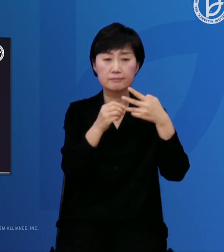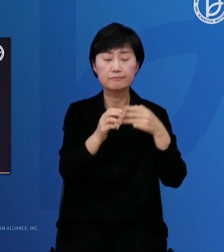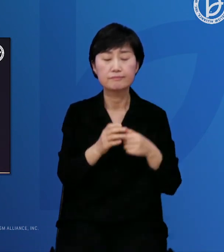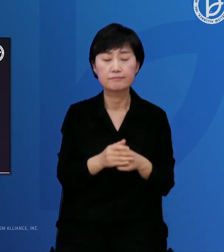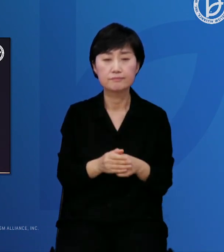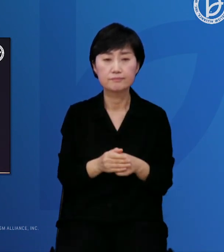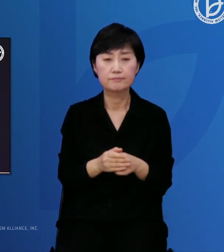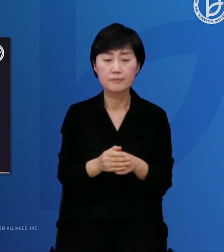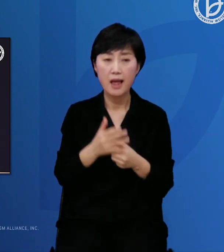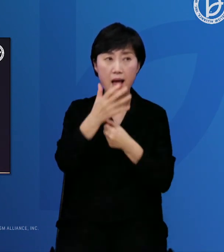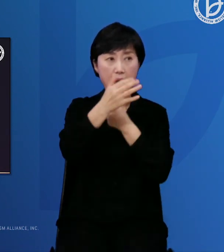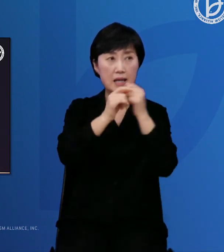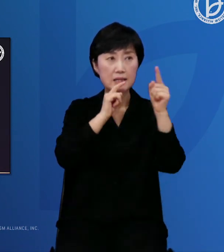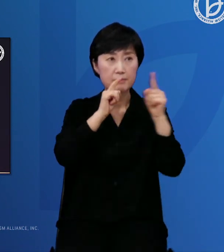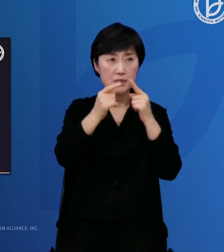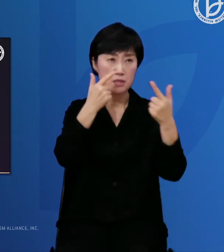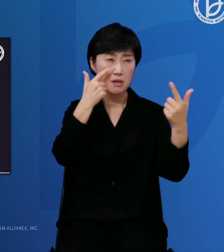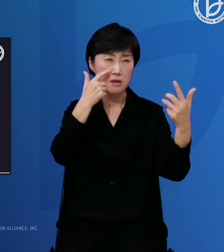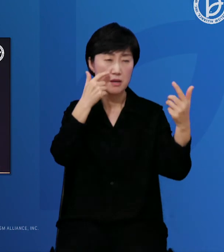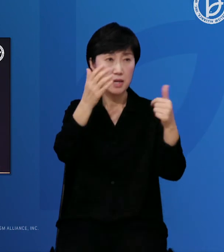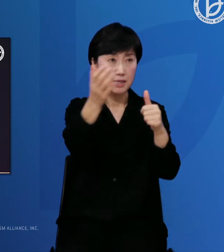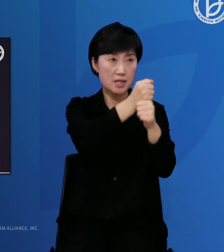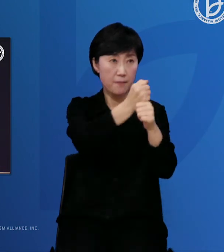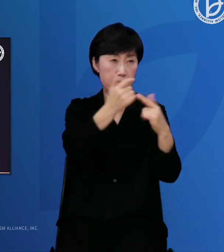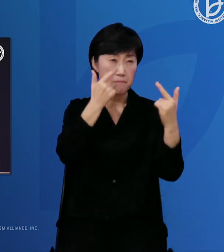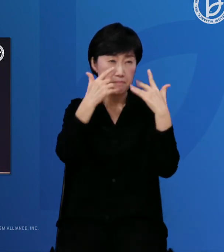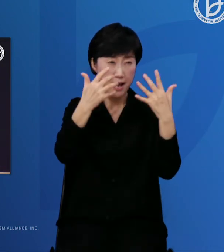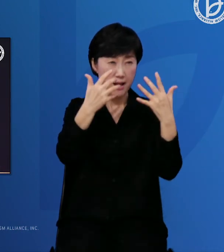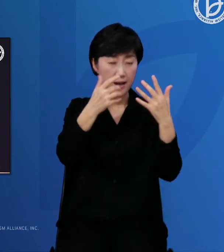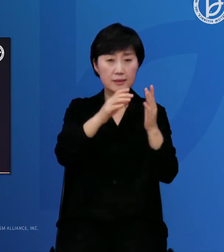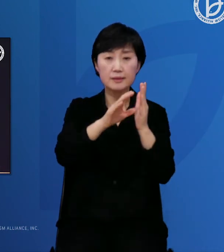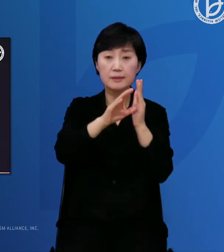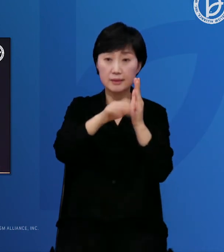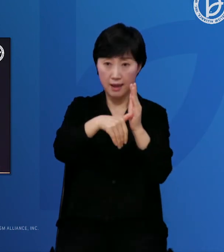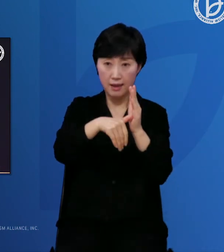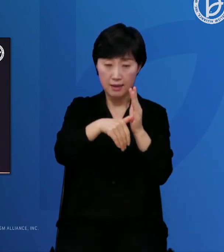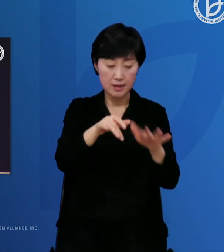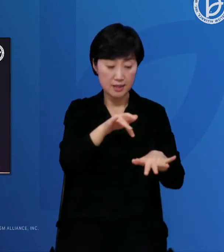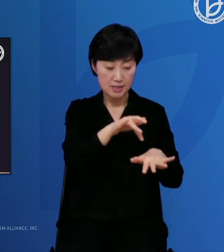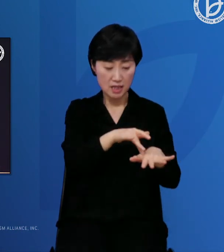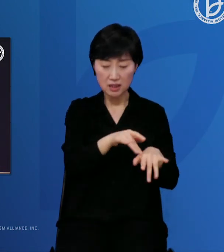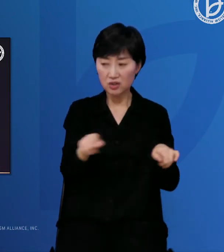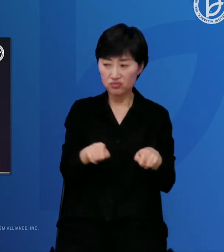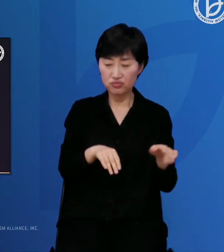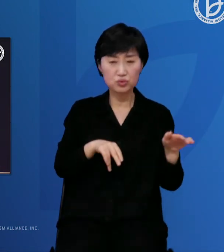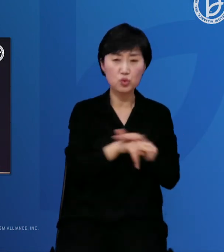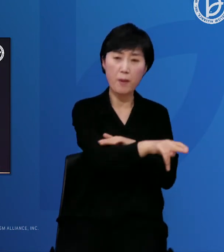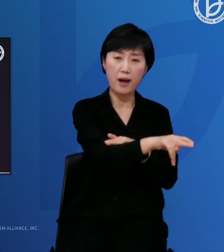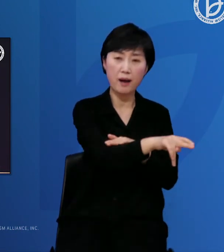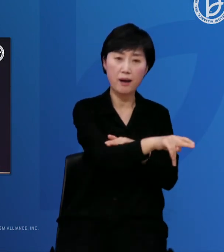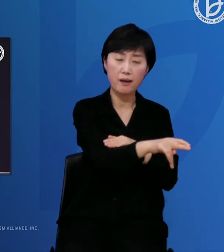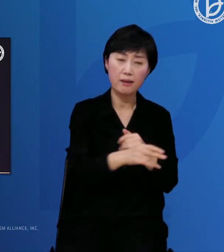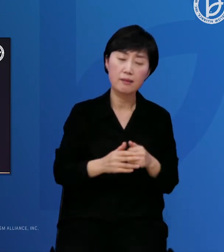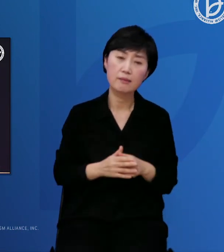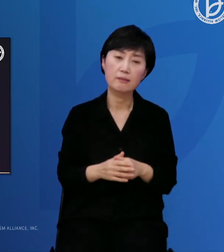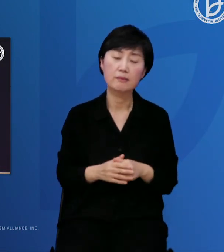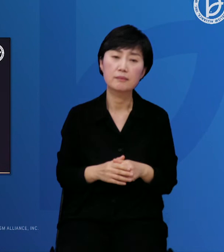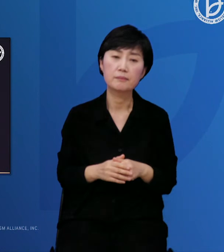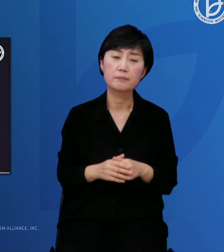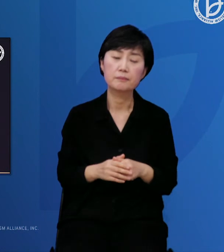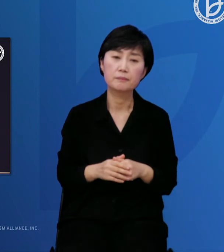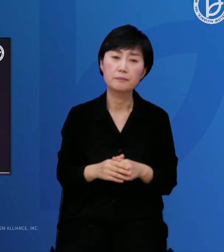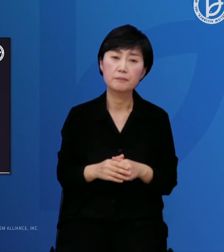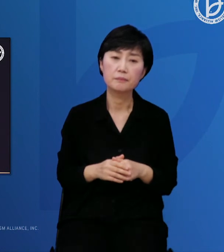정확한 말씀 붙잡는 순간에 완전히 사단은 도망가게 돼 있습니다. the moment that you hold on to the accurate word, Satan will